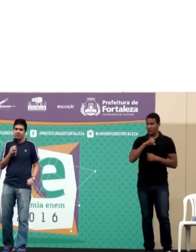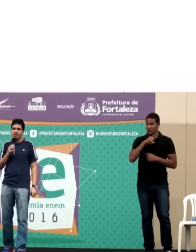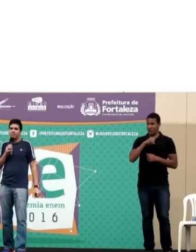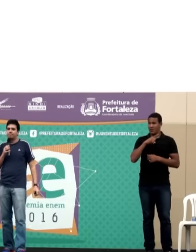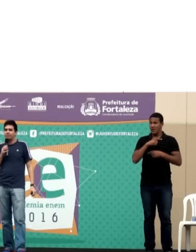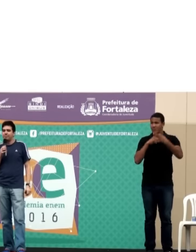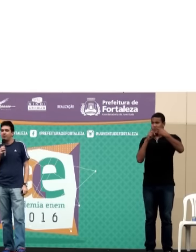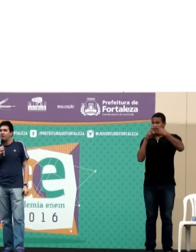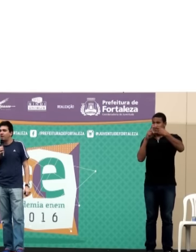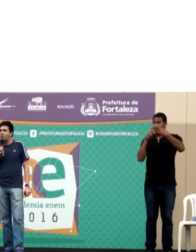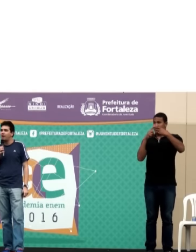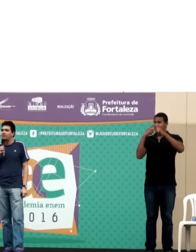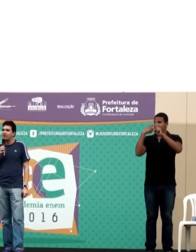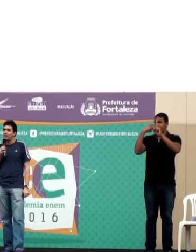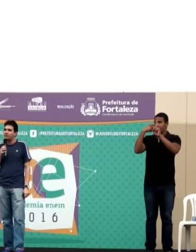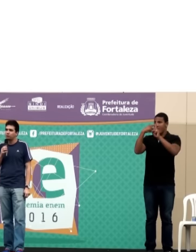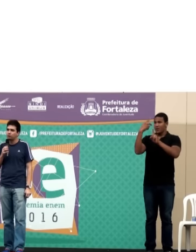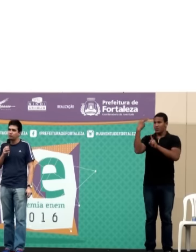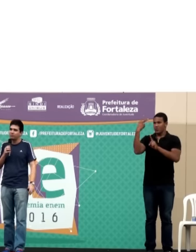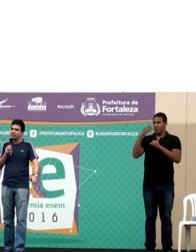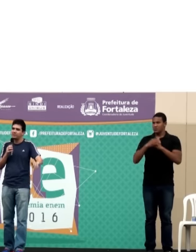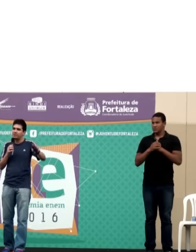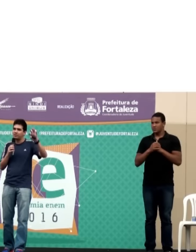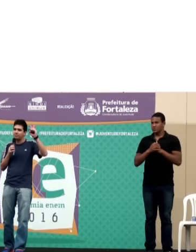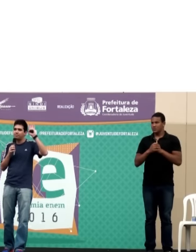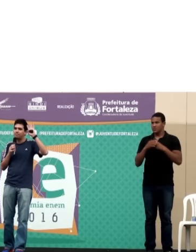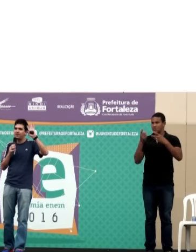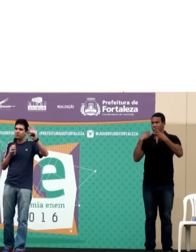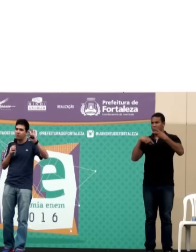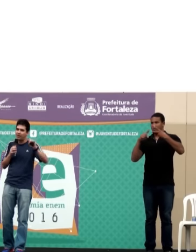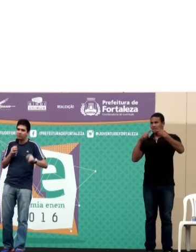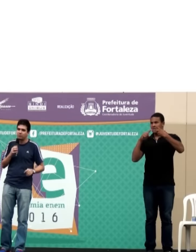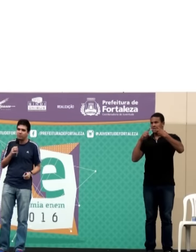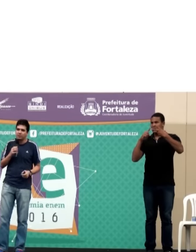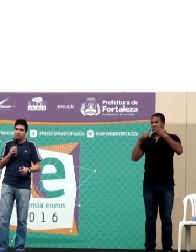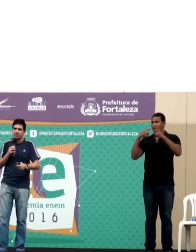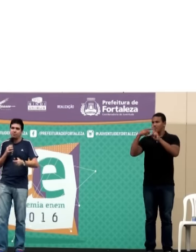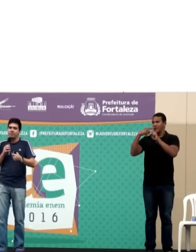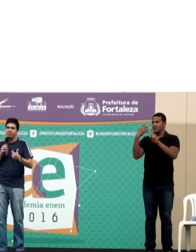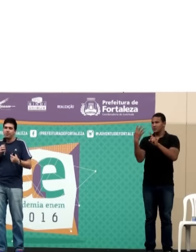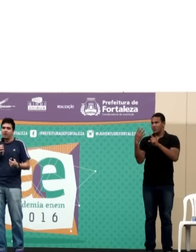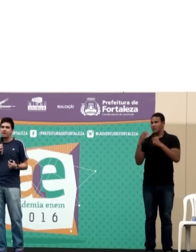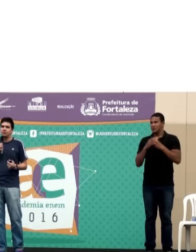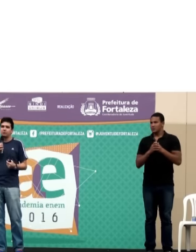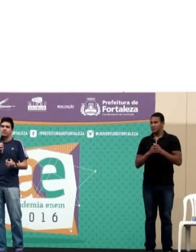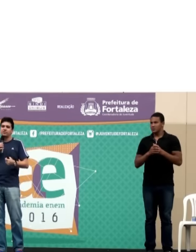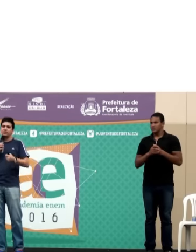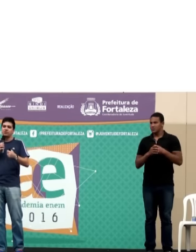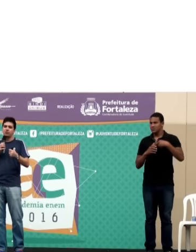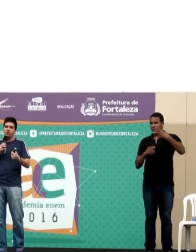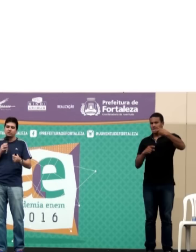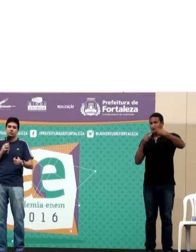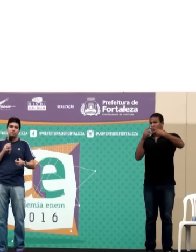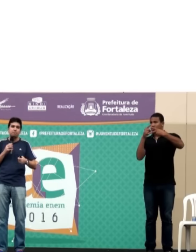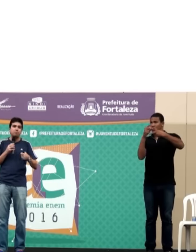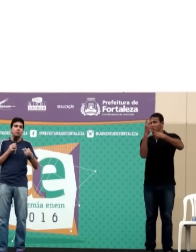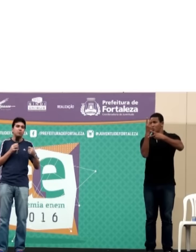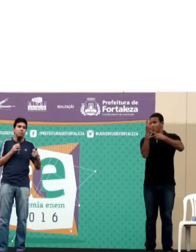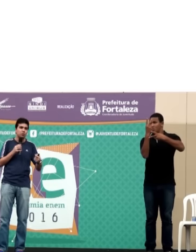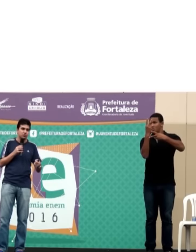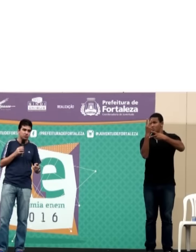2. PbOH4, a carga do chumbo vai ser mais 4. Então, PbOH2,